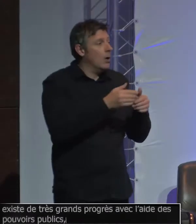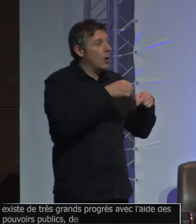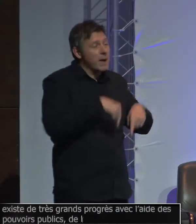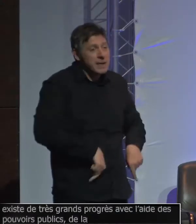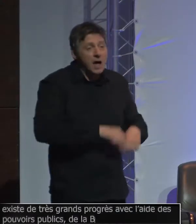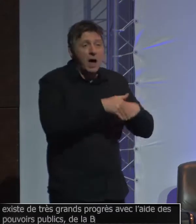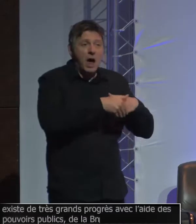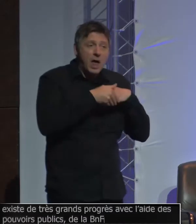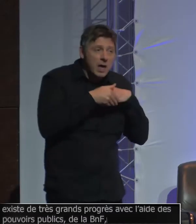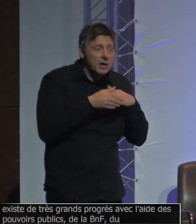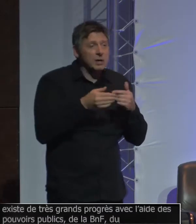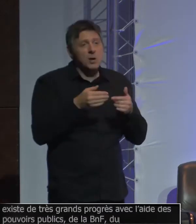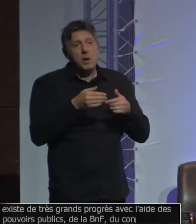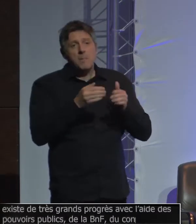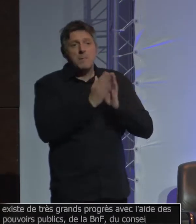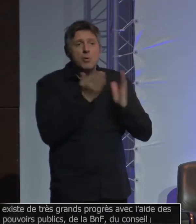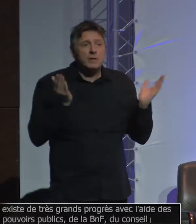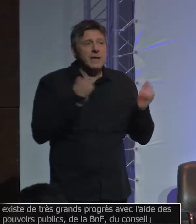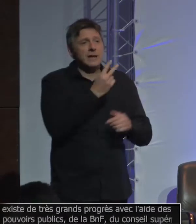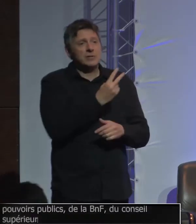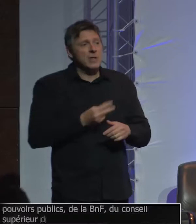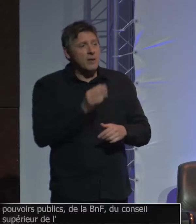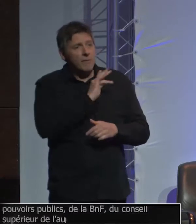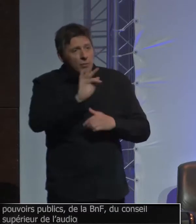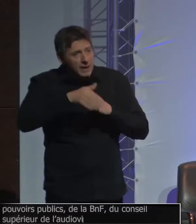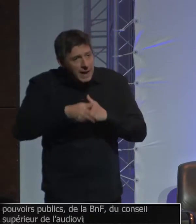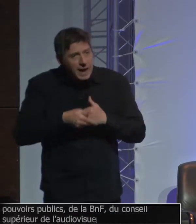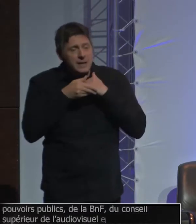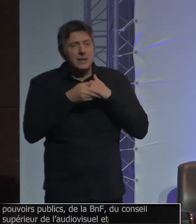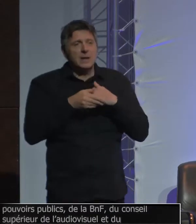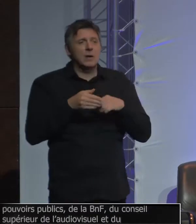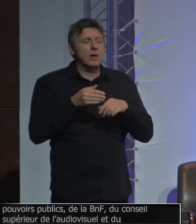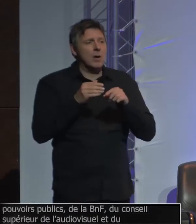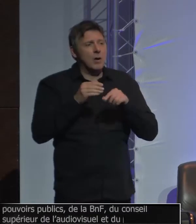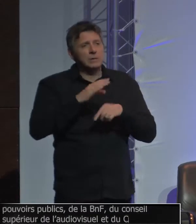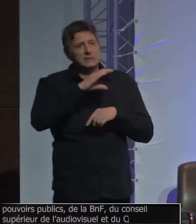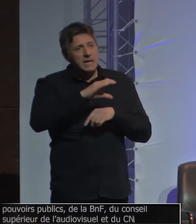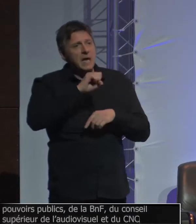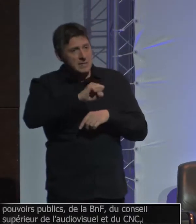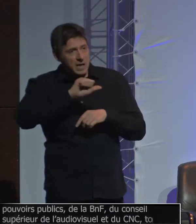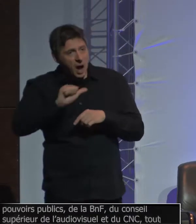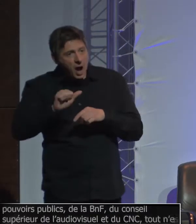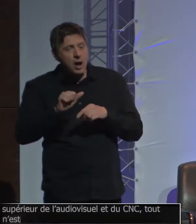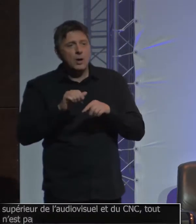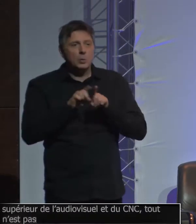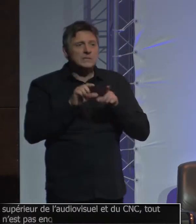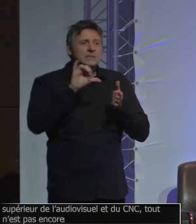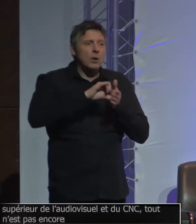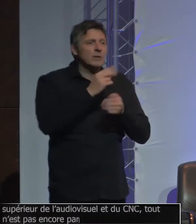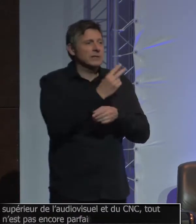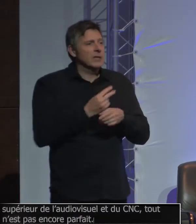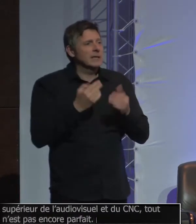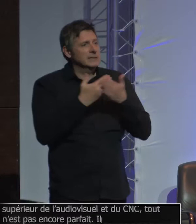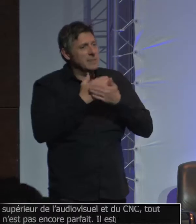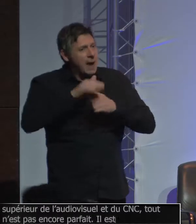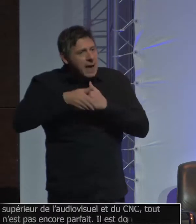publics, de la Bibliothèque nationale de France, du Conseil supérieur de l'audiovisuel et du Centre national du cinéma,